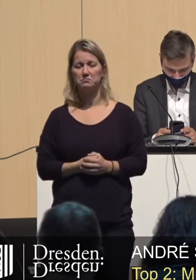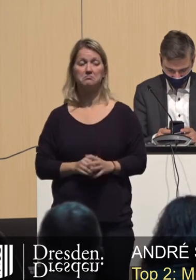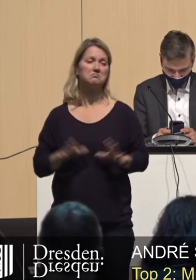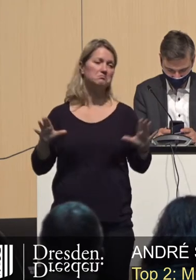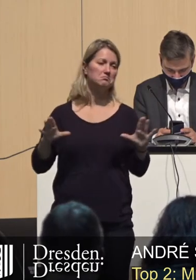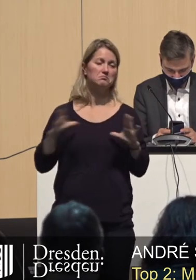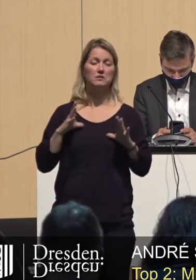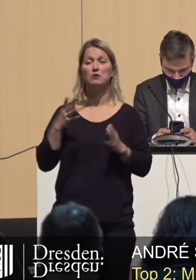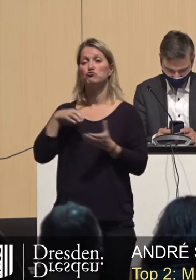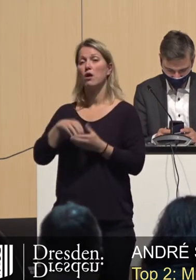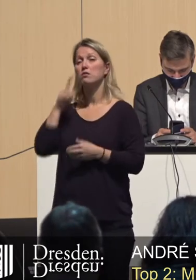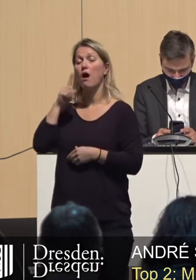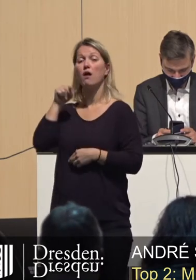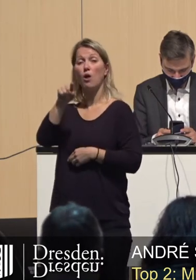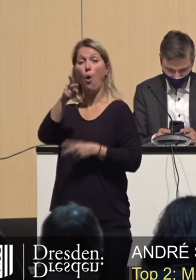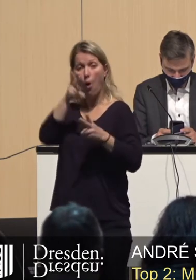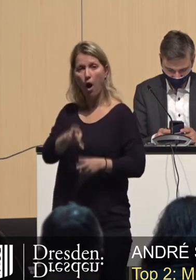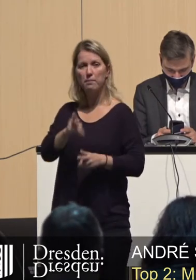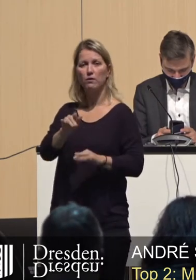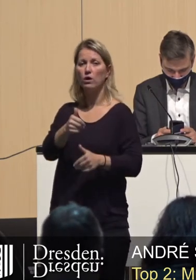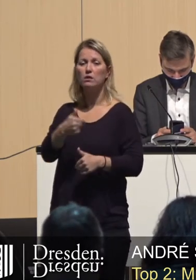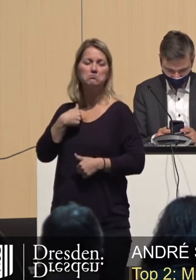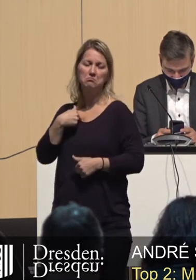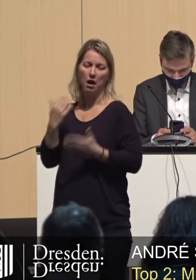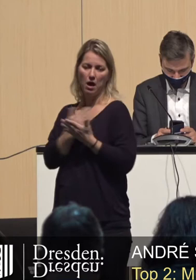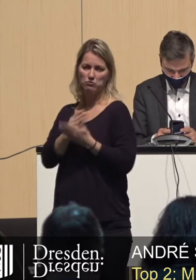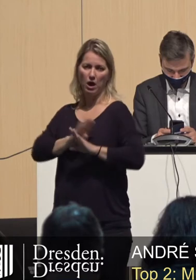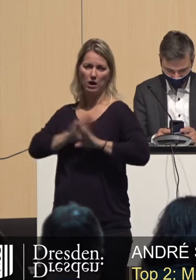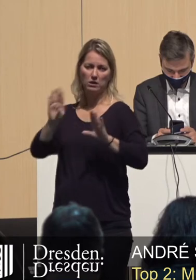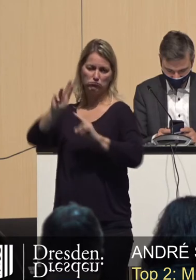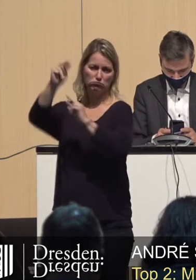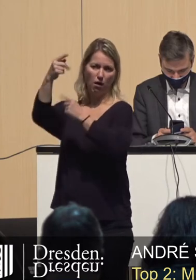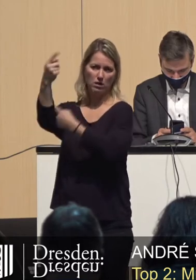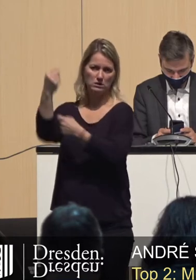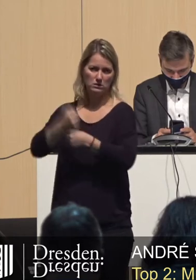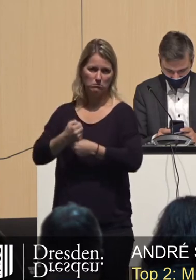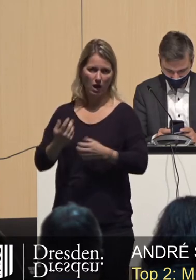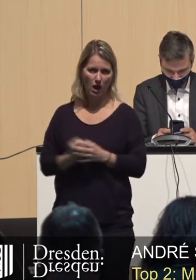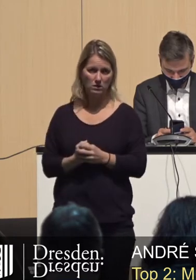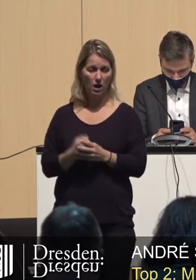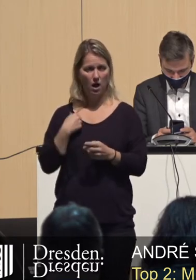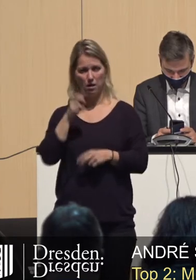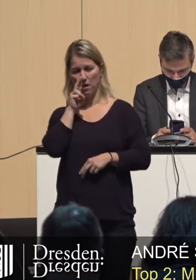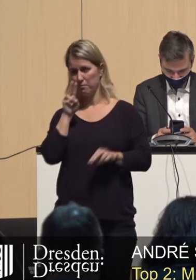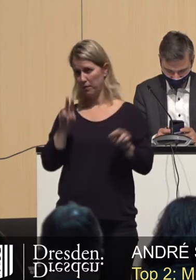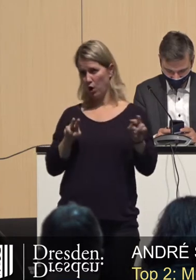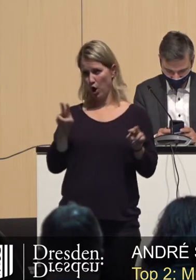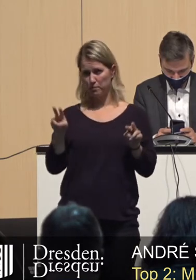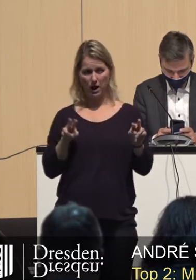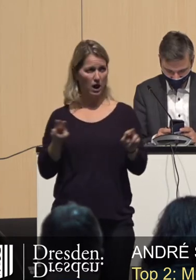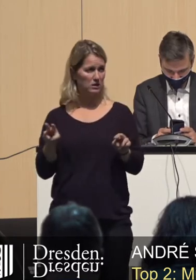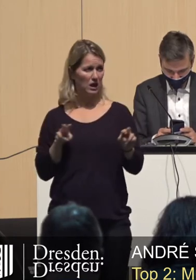sie stattfinden, nicht zu treffen haben. Das wird an anderer Stelle passieren. Aber wenn wir beobachten, welche